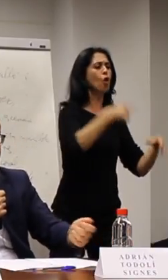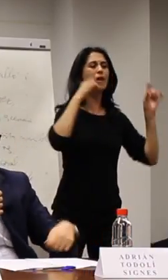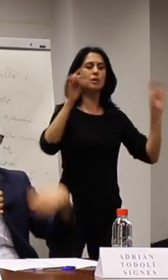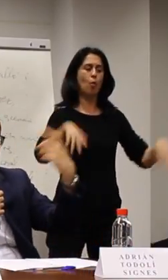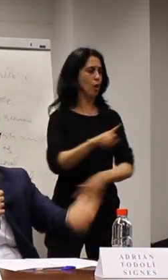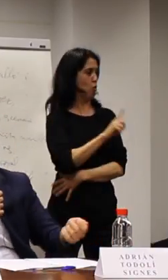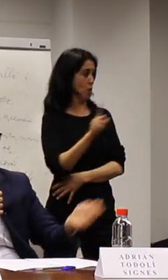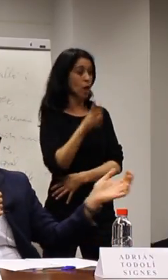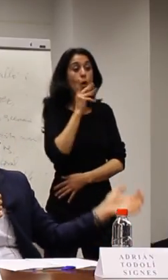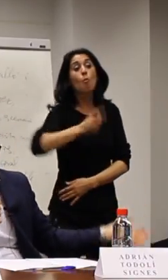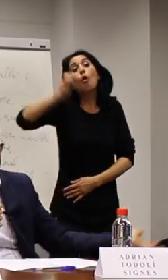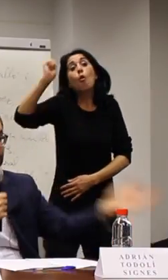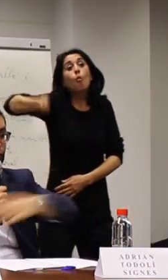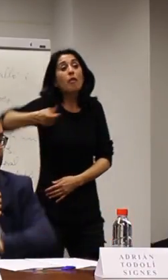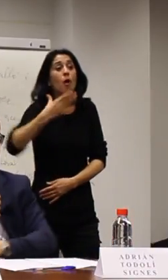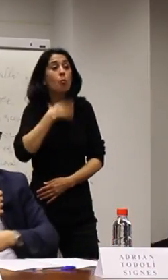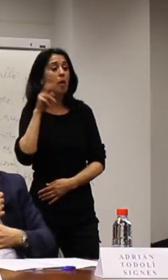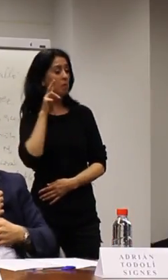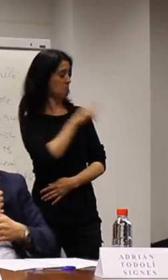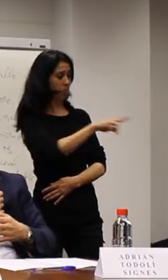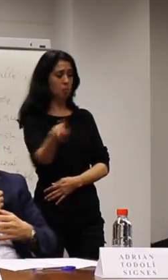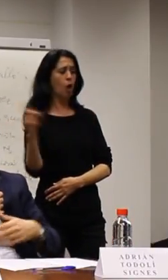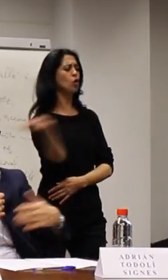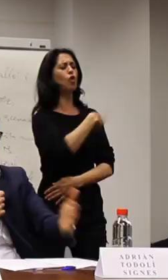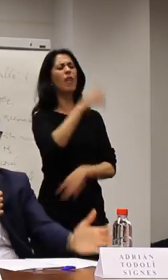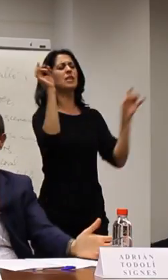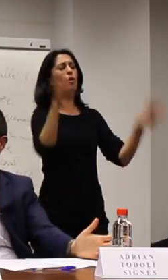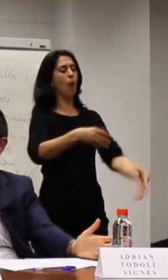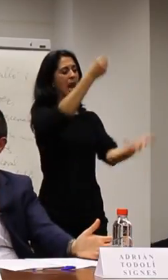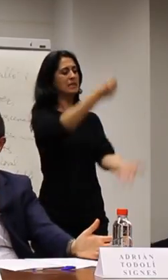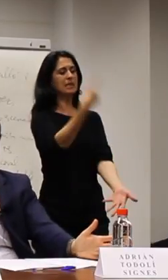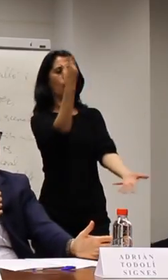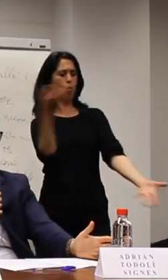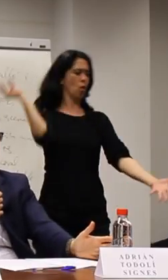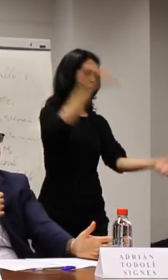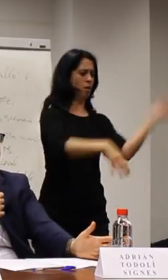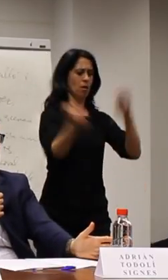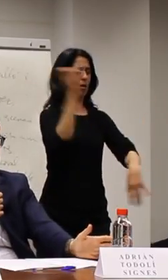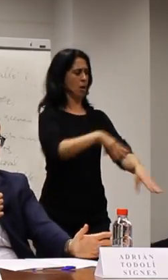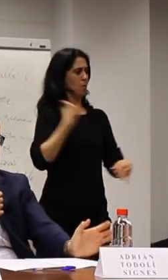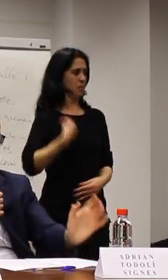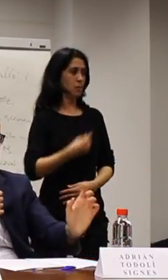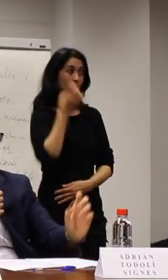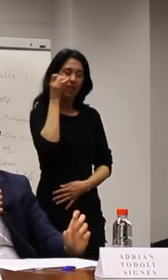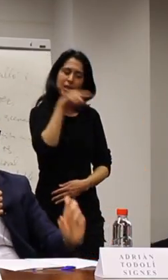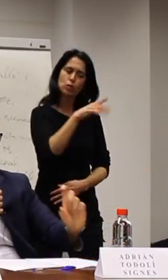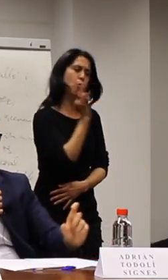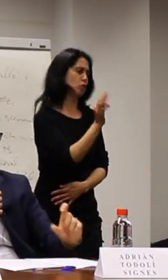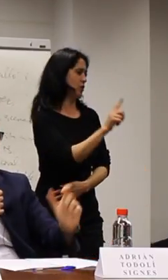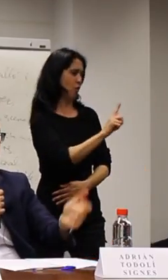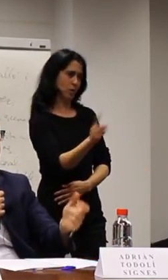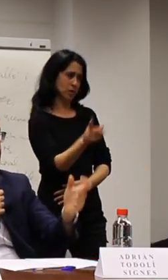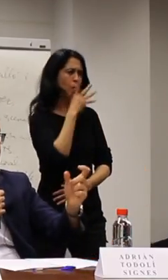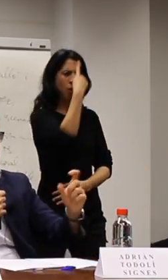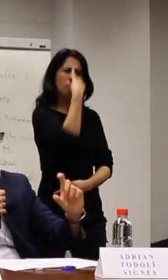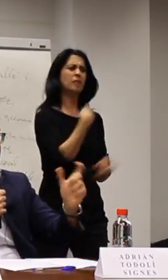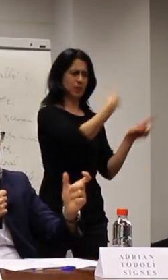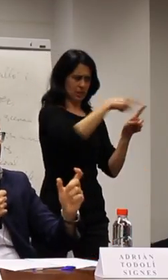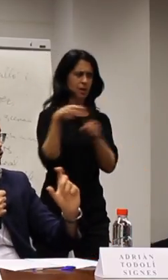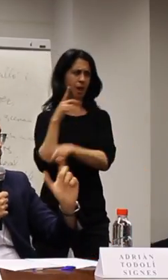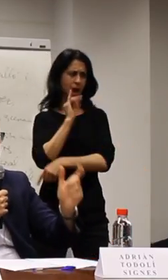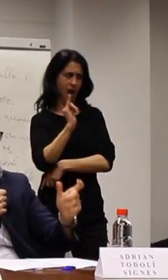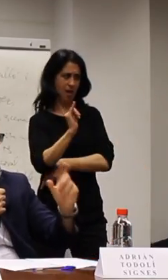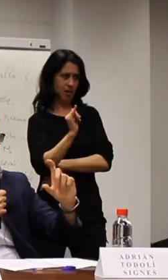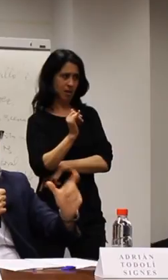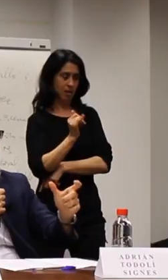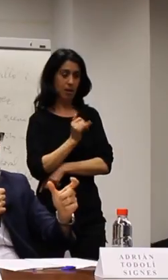un juez, es que a lo mejor un juez las mete a todas en el mismo saco. Y eso tampoco creo que sería lo más positivo. Y en cualquier caso, luego, pues